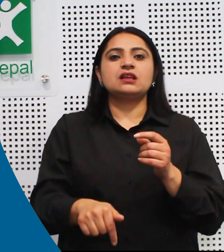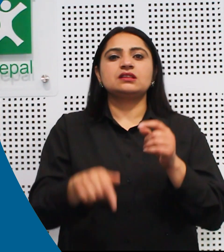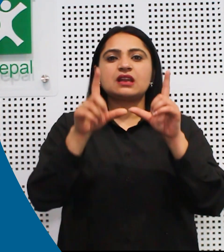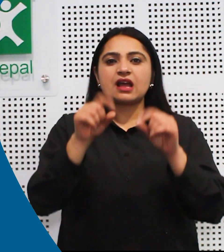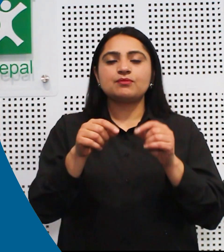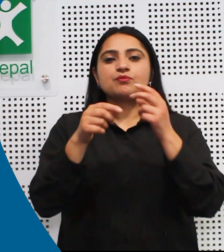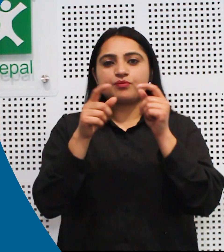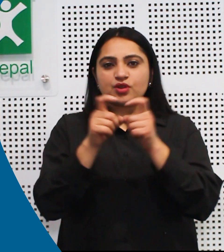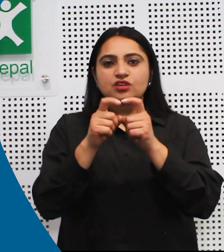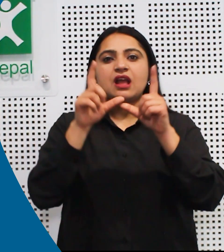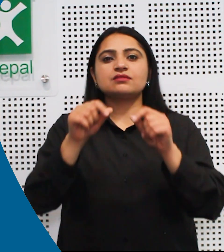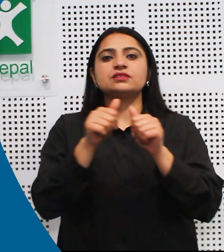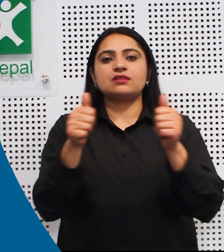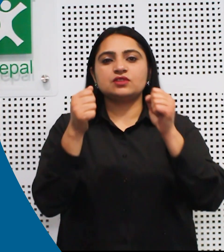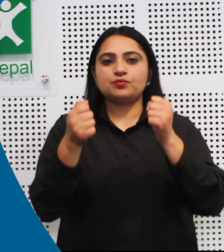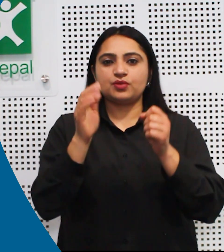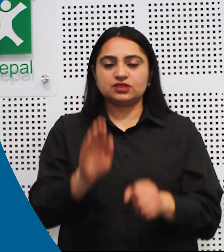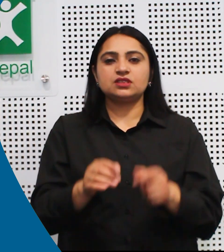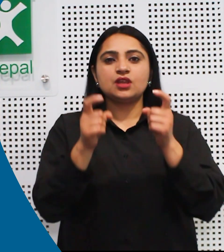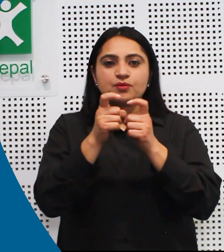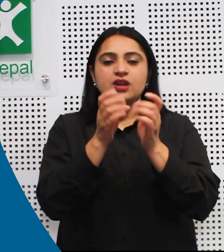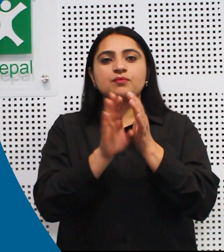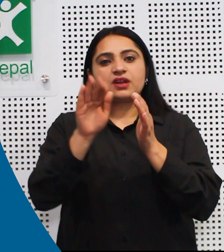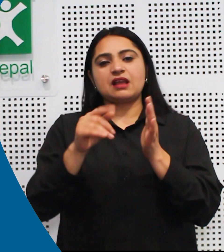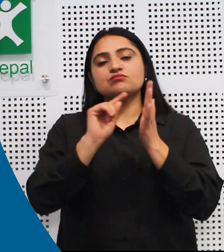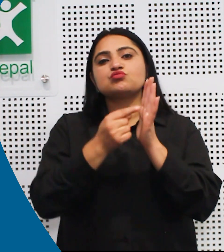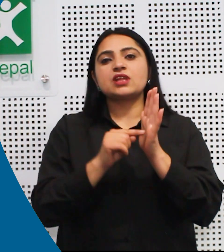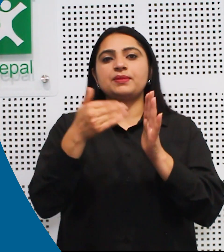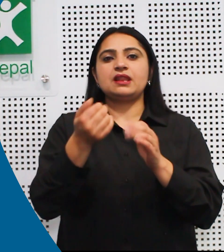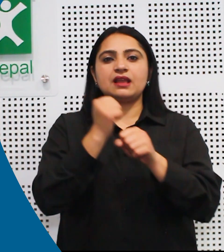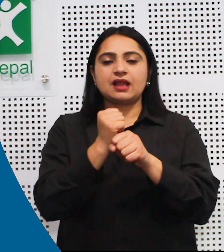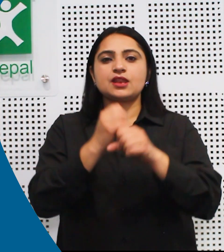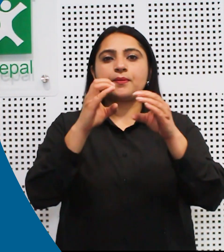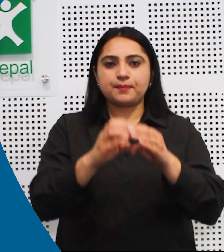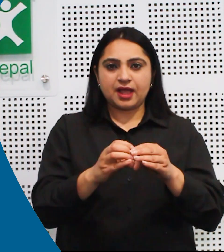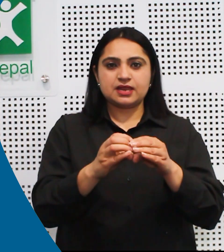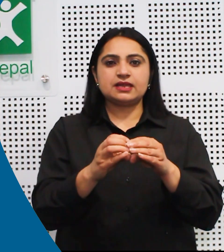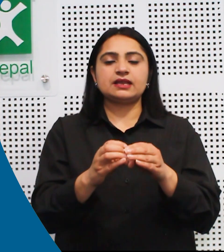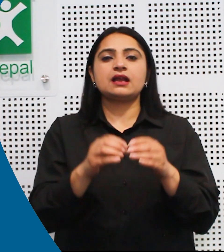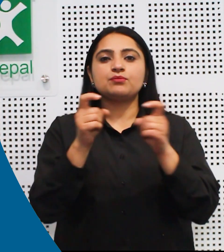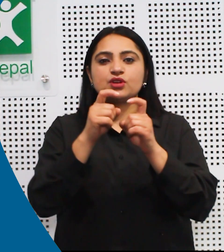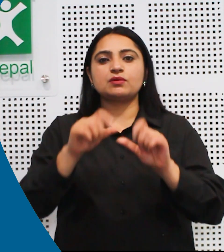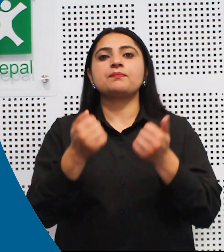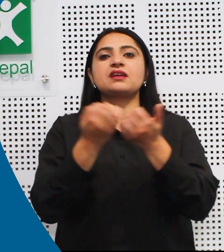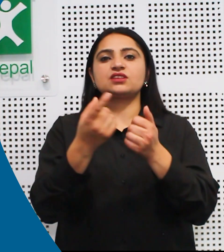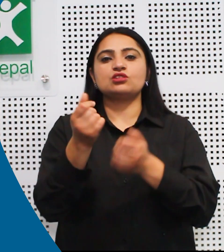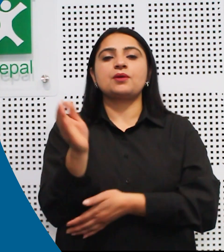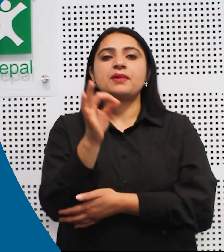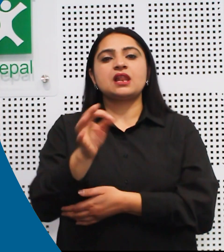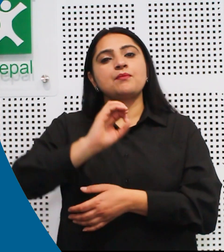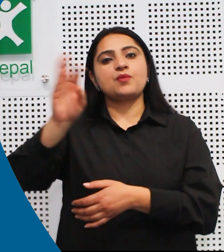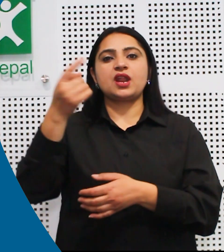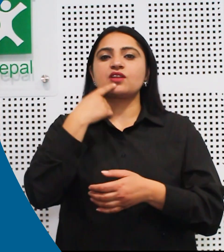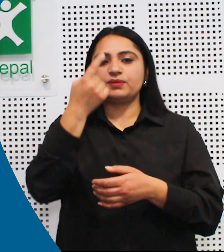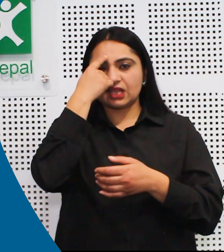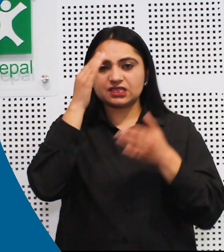आवश्यकता अनुसार बस्ने गरेको छ। बैठकबाट आएका एजेन्डालाई कार्यपालिकाको बैठकबाट पास गरी अर्थ मन्त्रालयमा पठाइसकेको बताउँदै